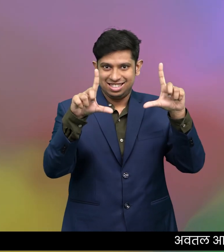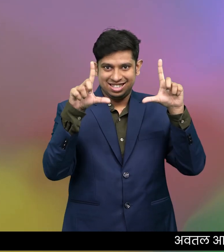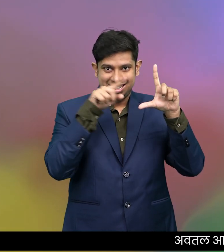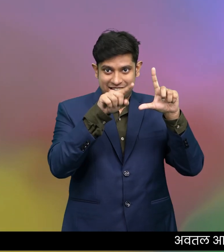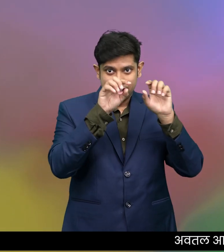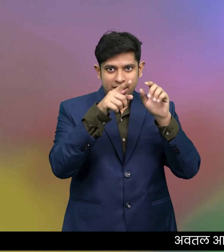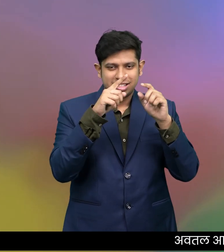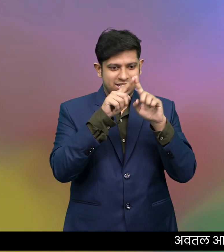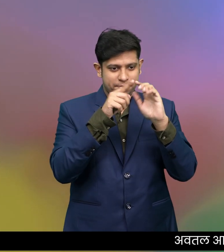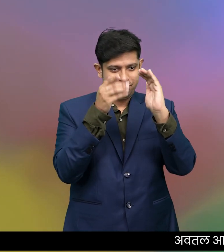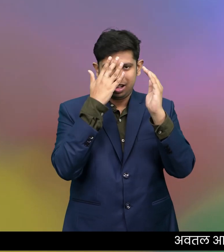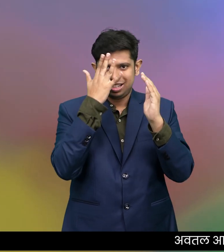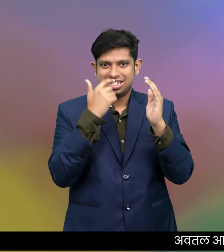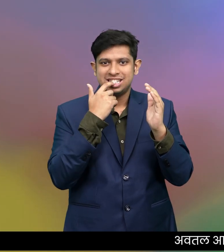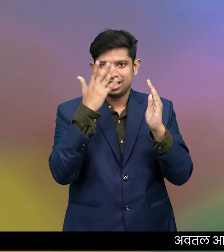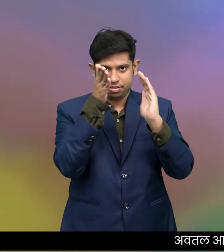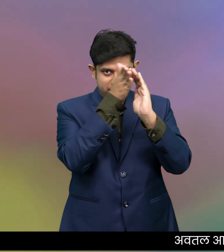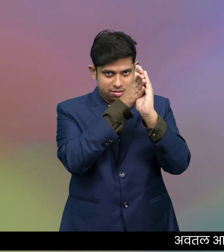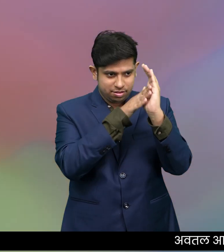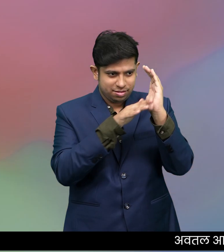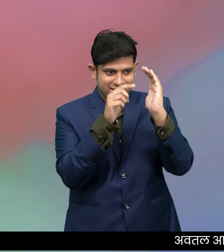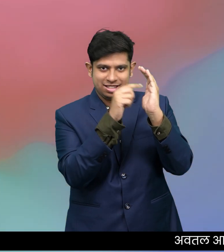अवतल आरशातील प्रतिमा निर्मिती.